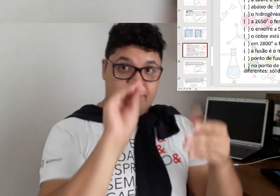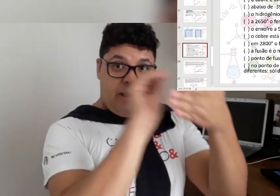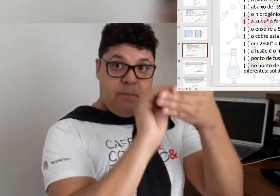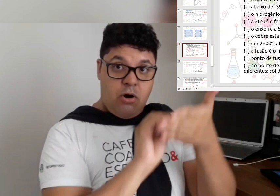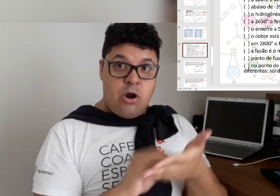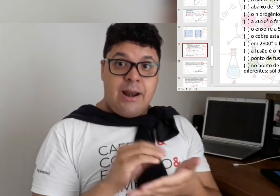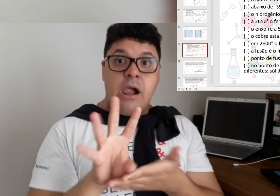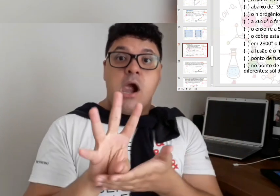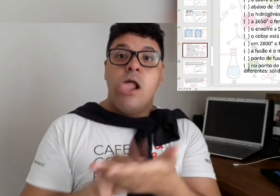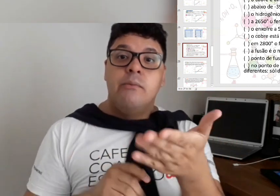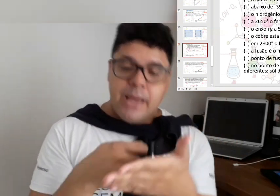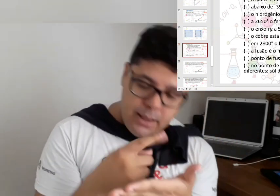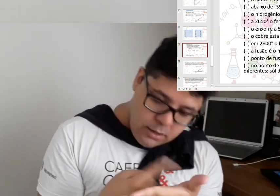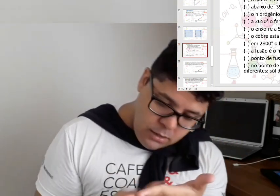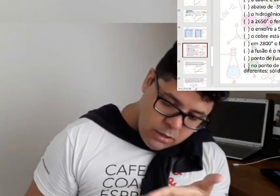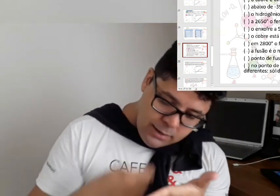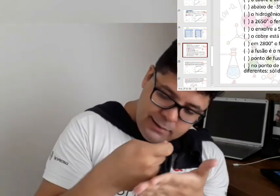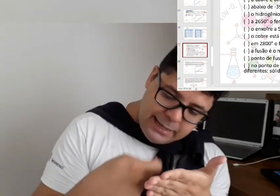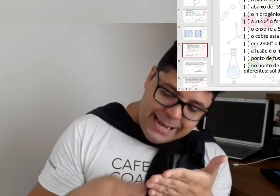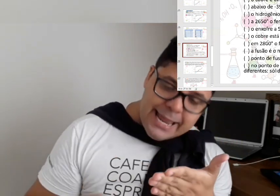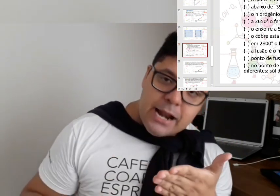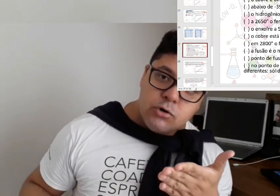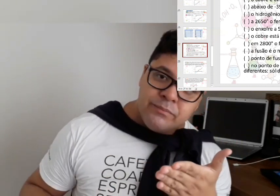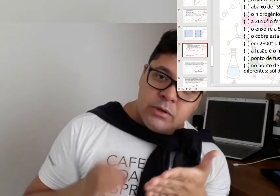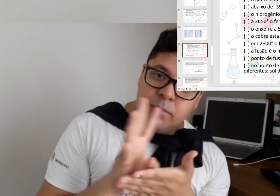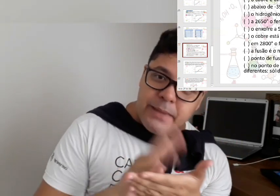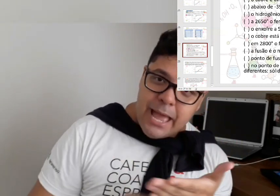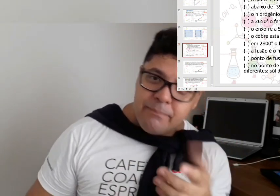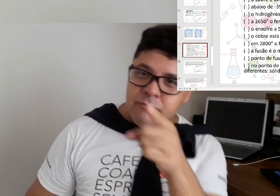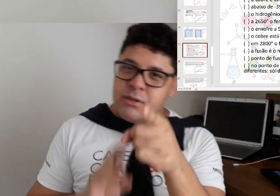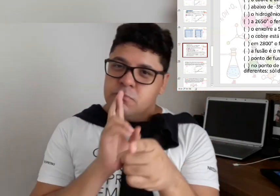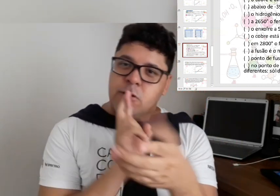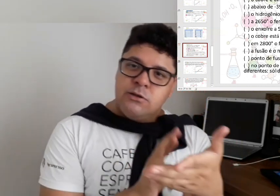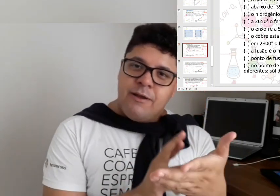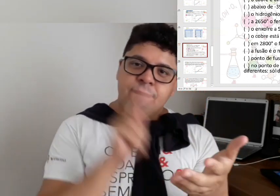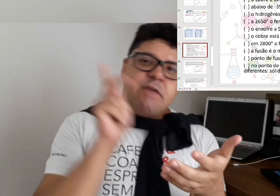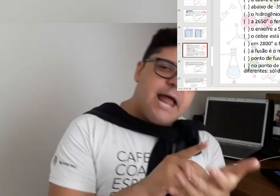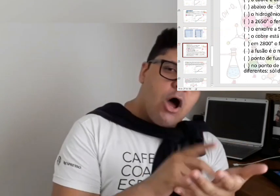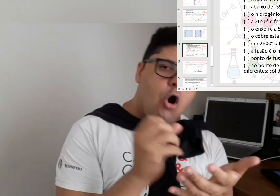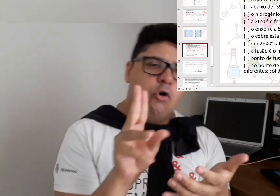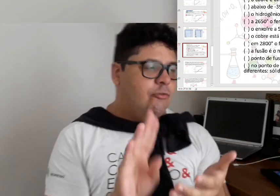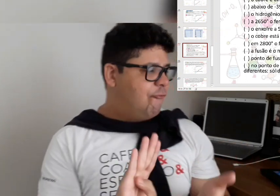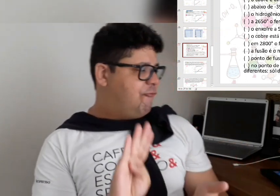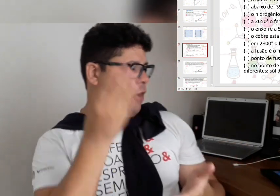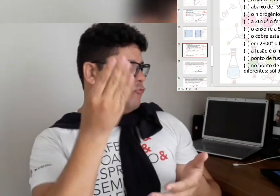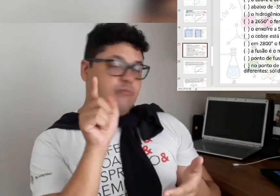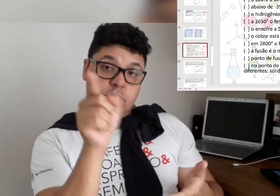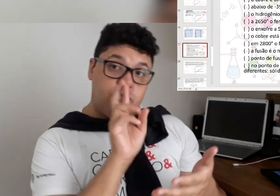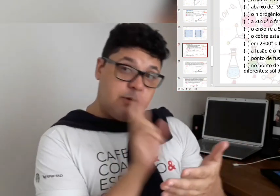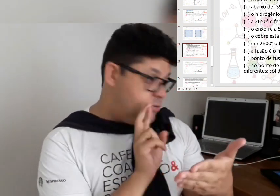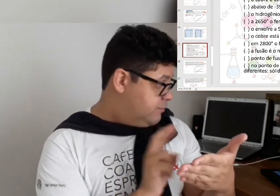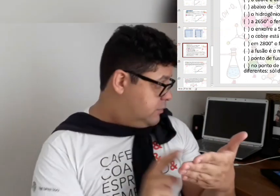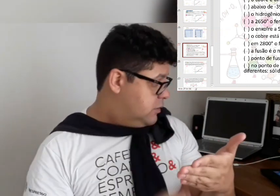você vai copiar no seu caderno. Você vai responder para mim verdadeiro ou falso,